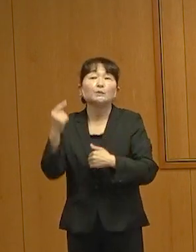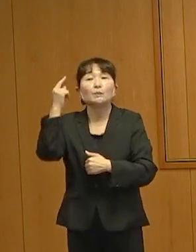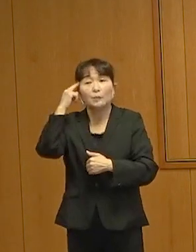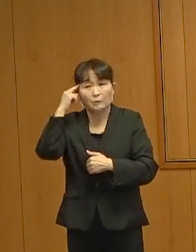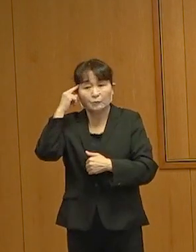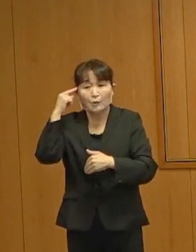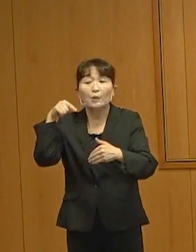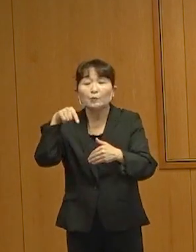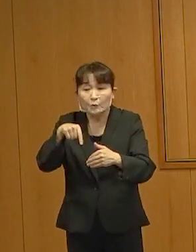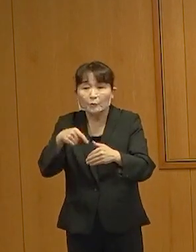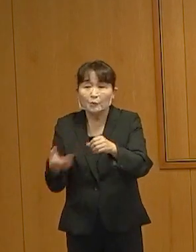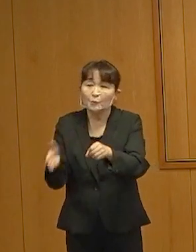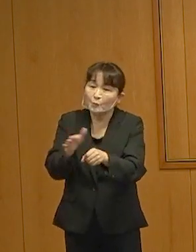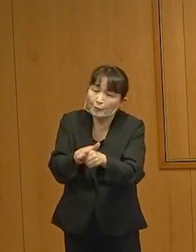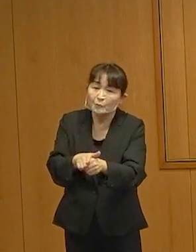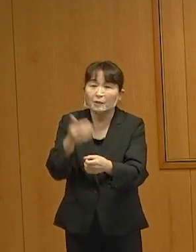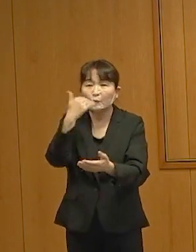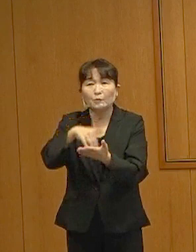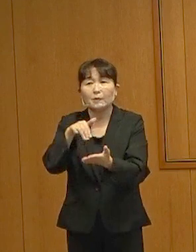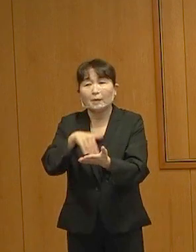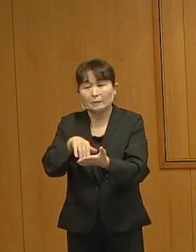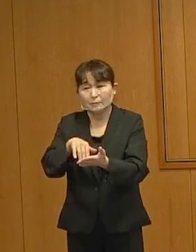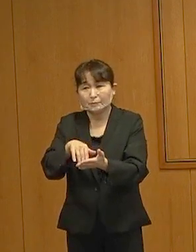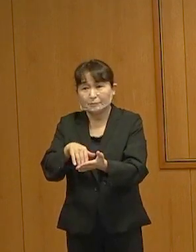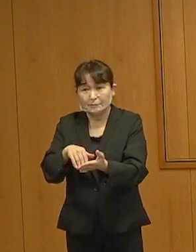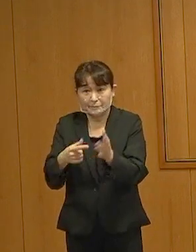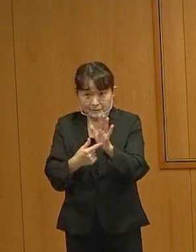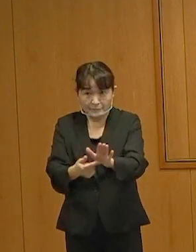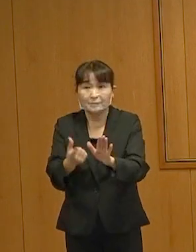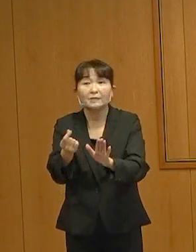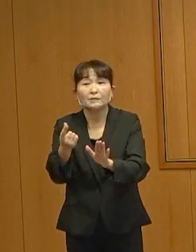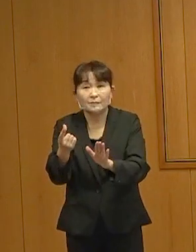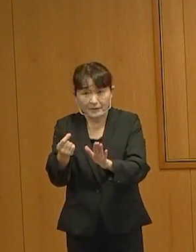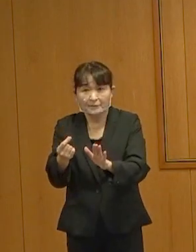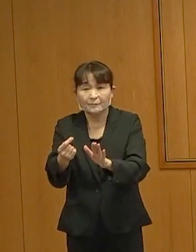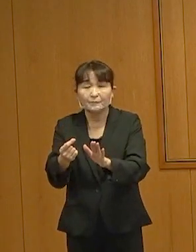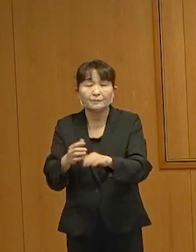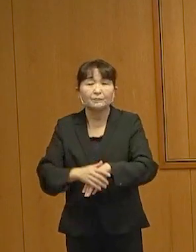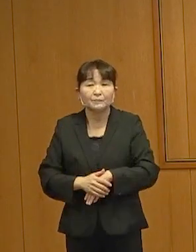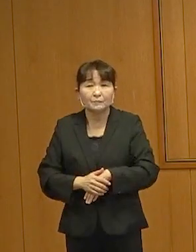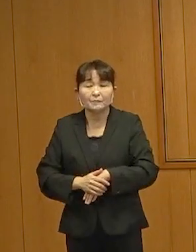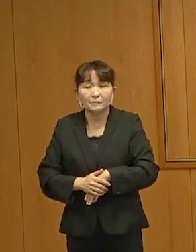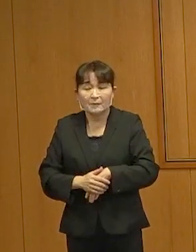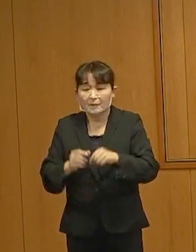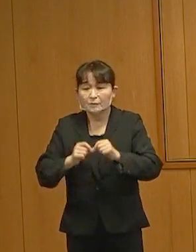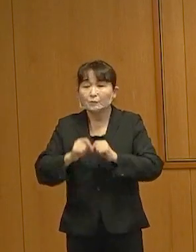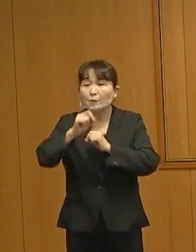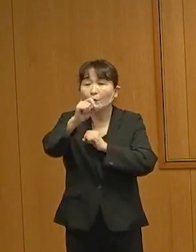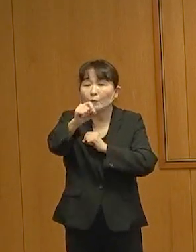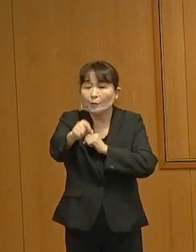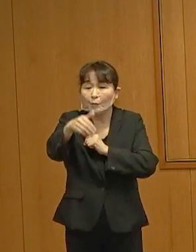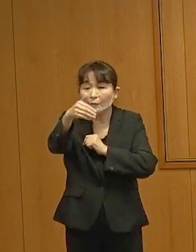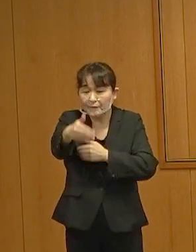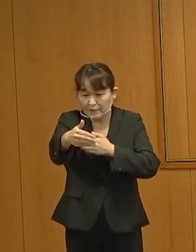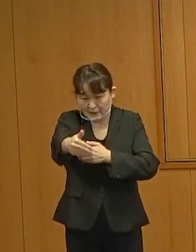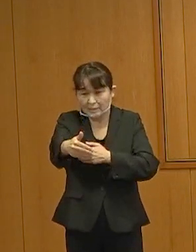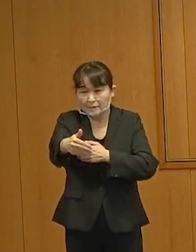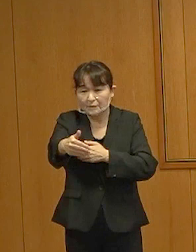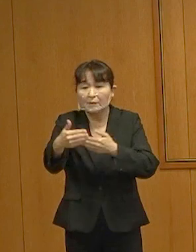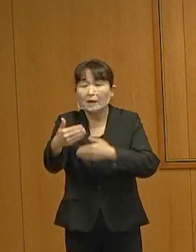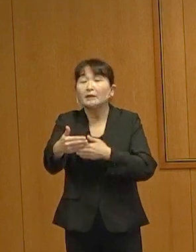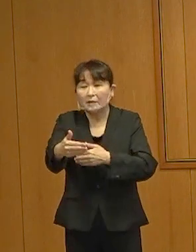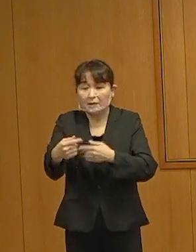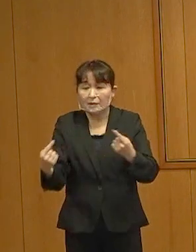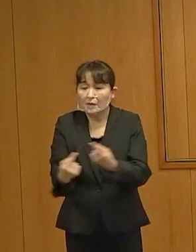規模で52億ですから、まあ、1、2年でできる問題ではないということで、まあ、長期にわたるけど、回収